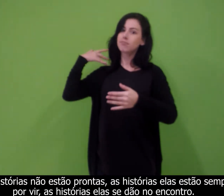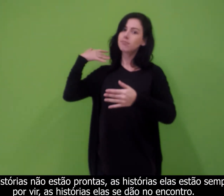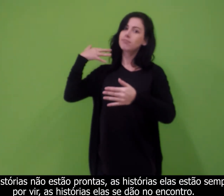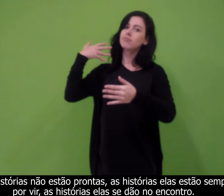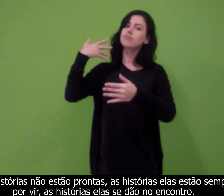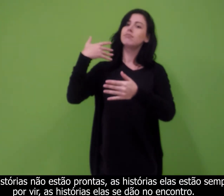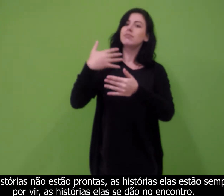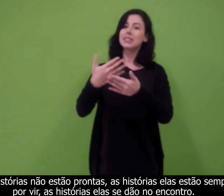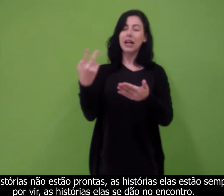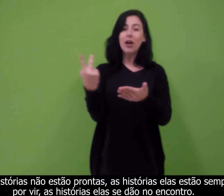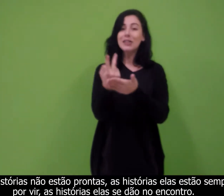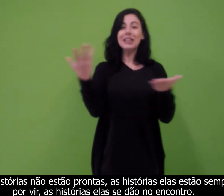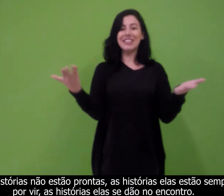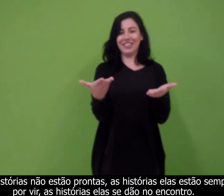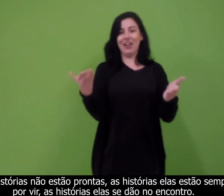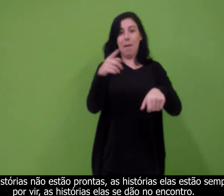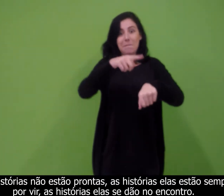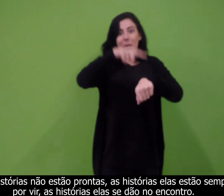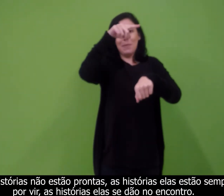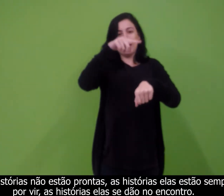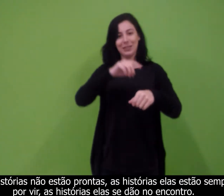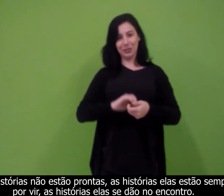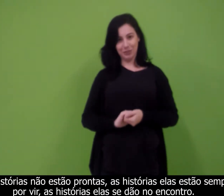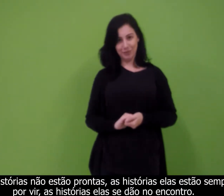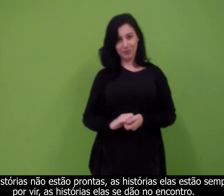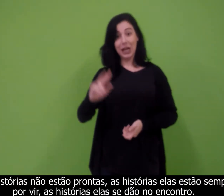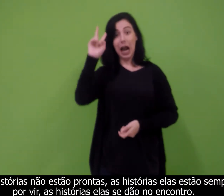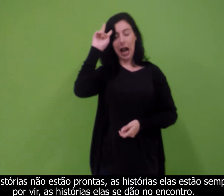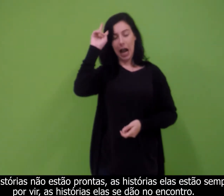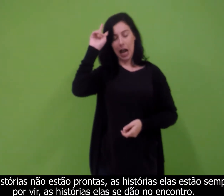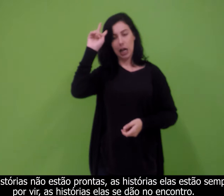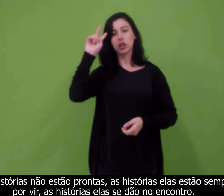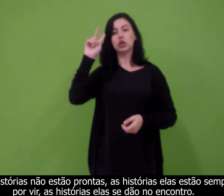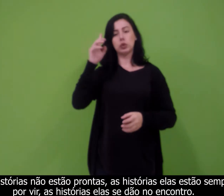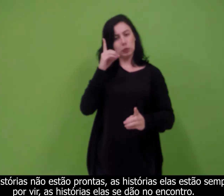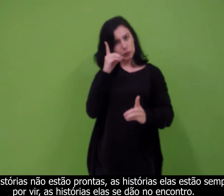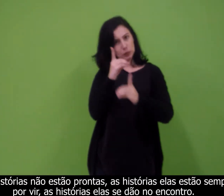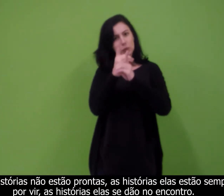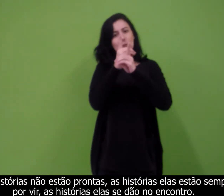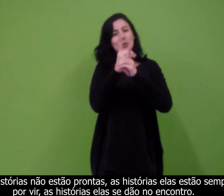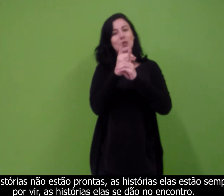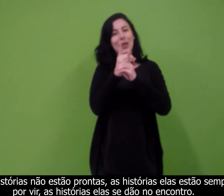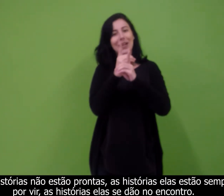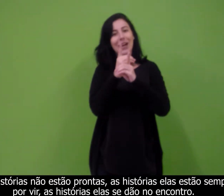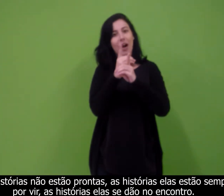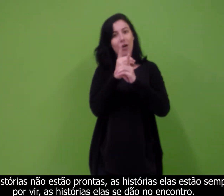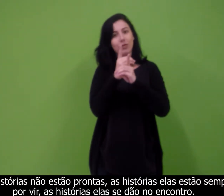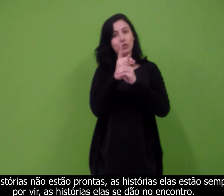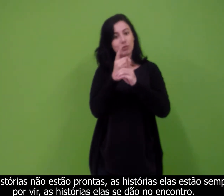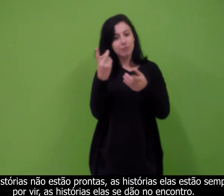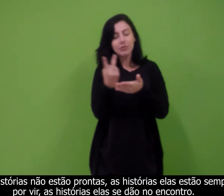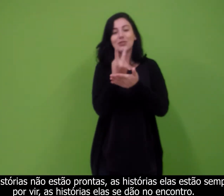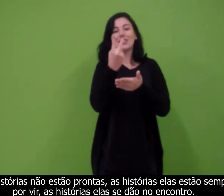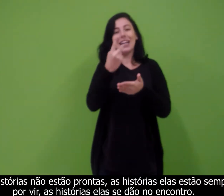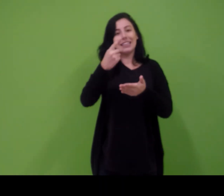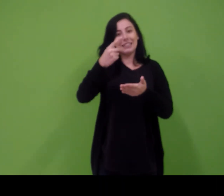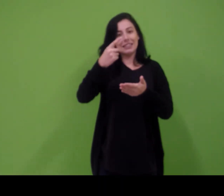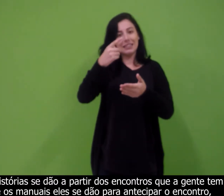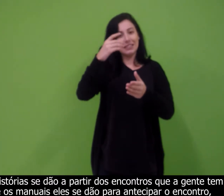prontas. As histórias elas estão sempre por vir. E as histórias elas se dão no encontro. As histórias